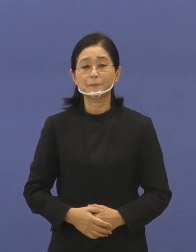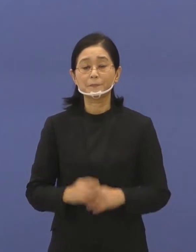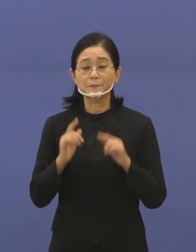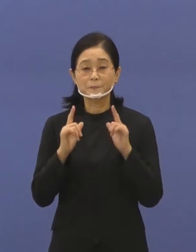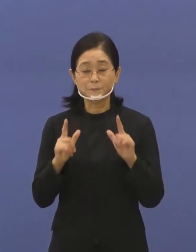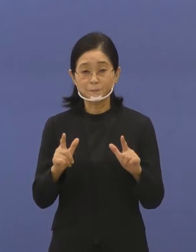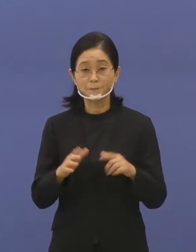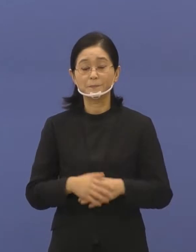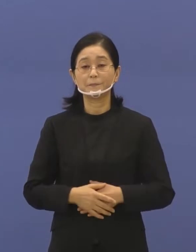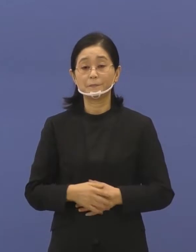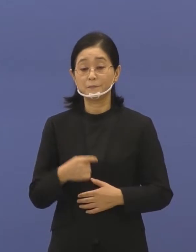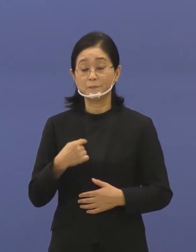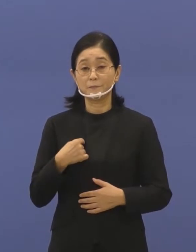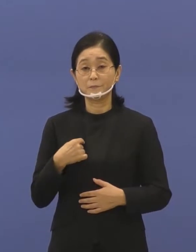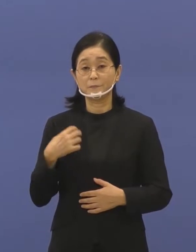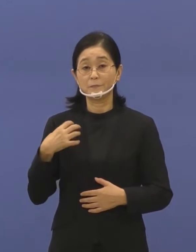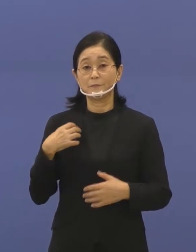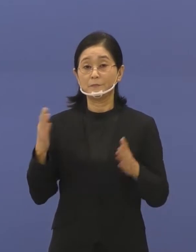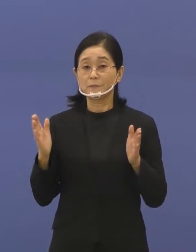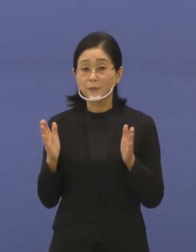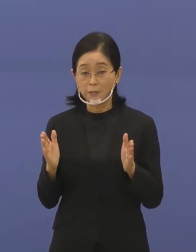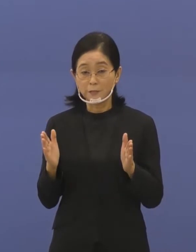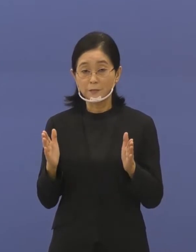今任期は